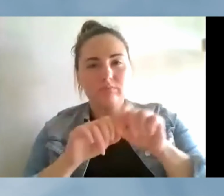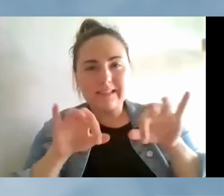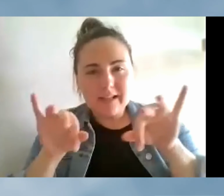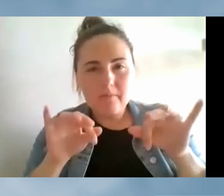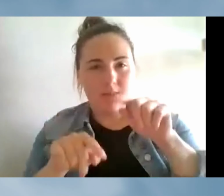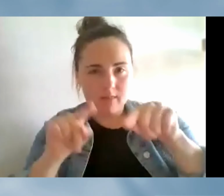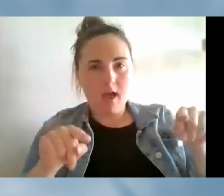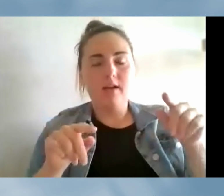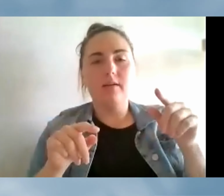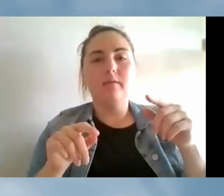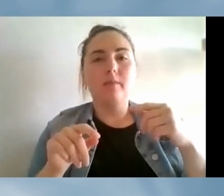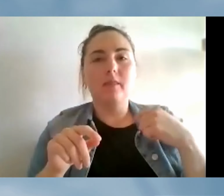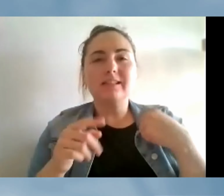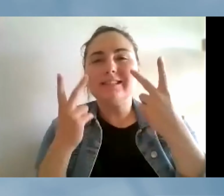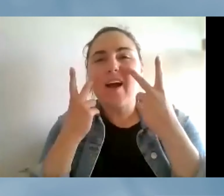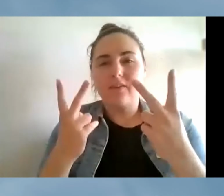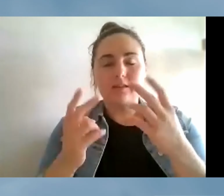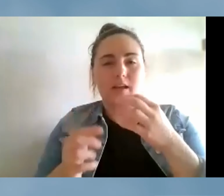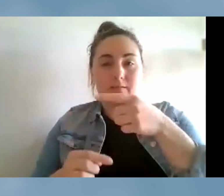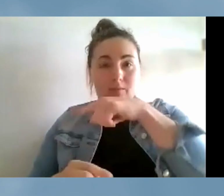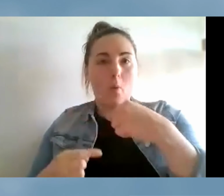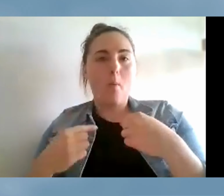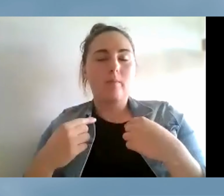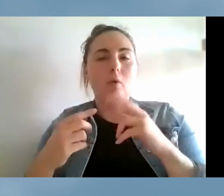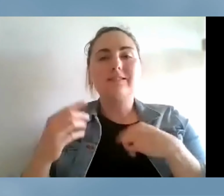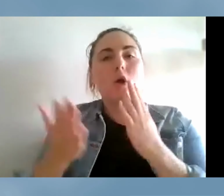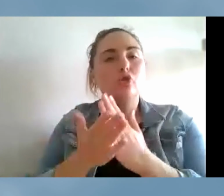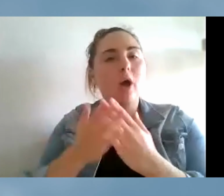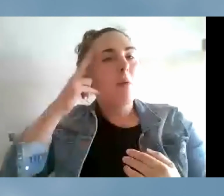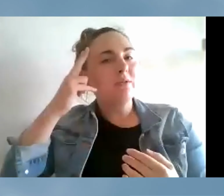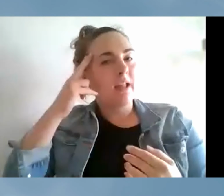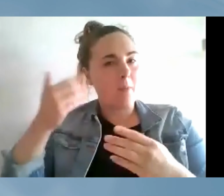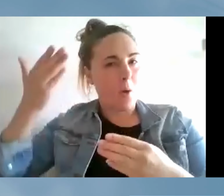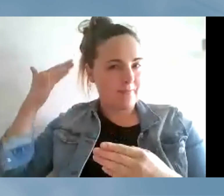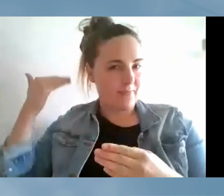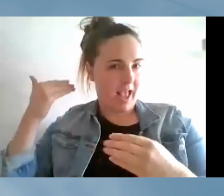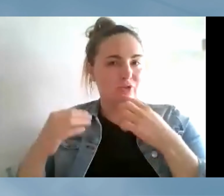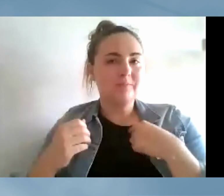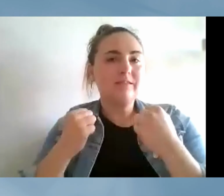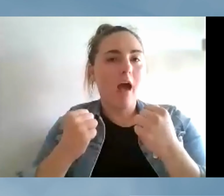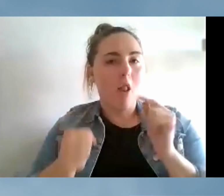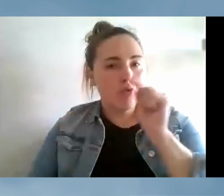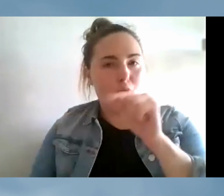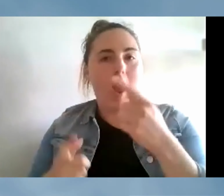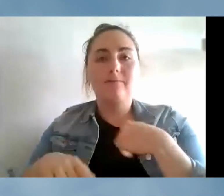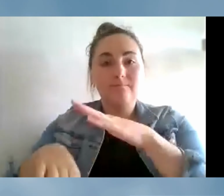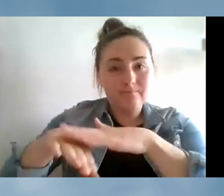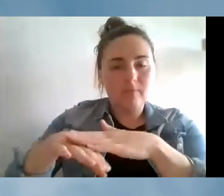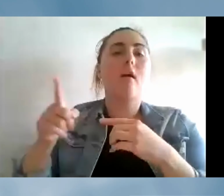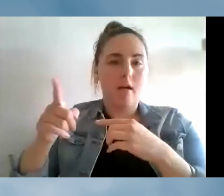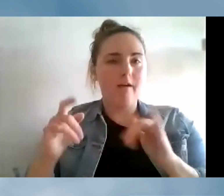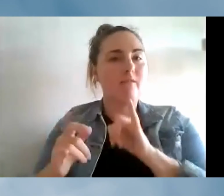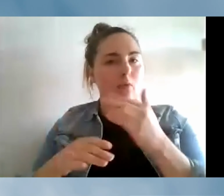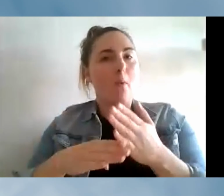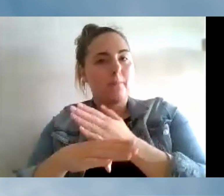Torej, strani organizatorjev seminarjev in tako naprej, jaz vidim, da če me poznajo že odprej,